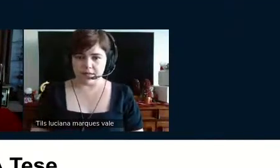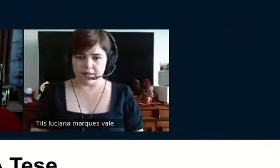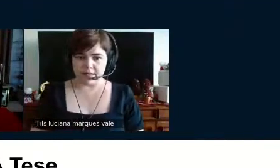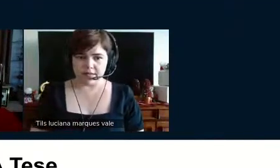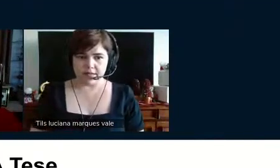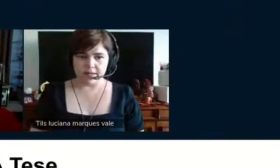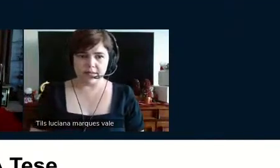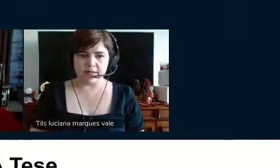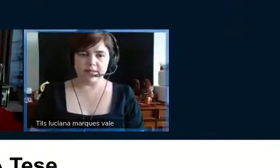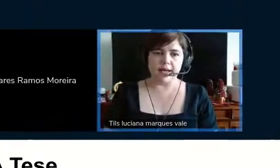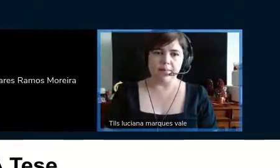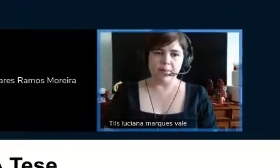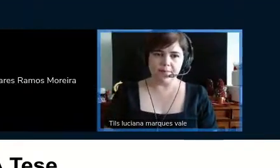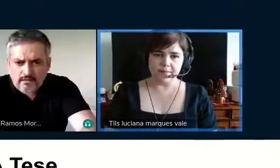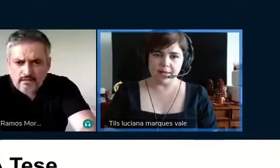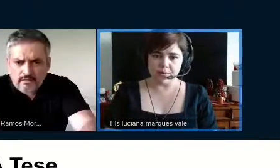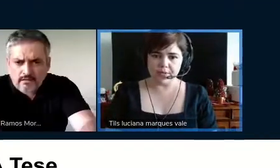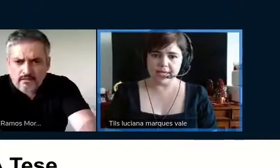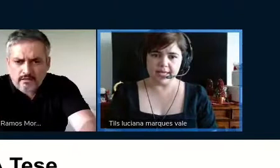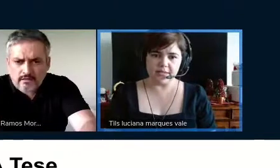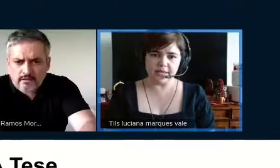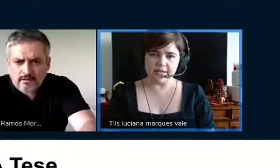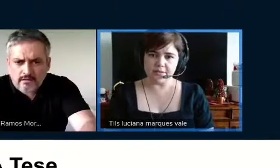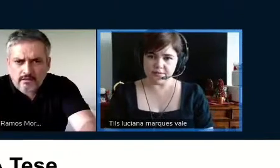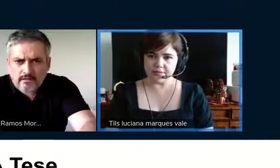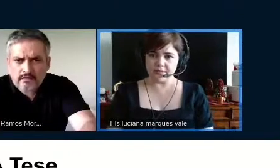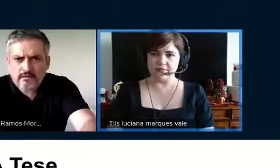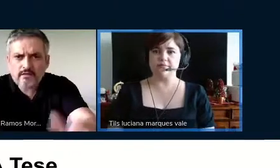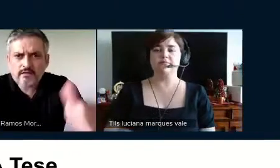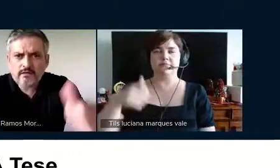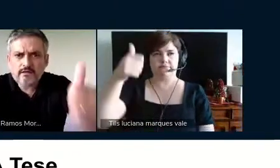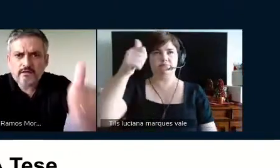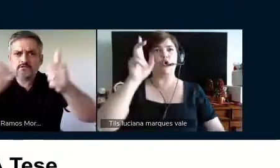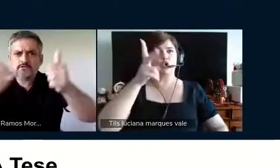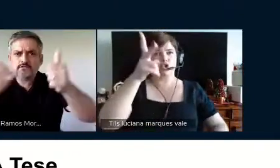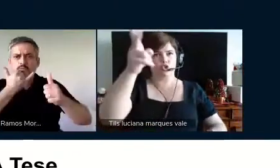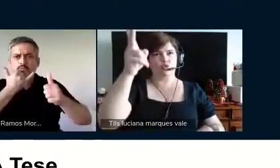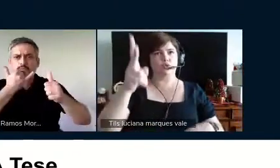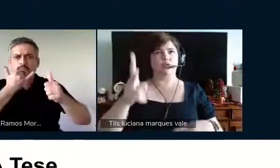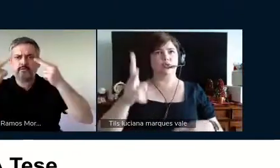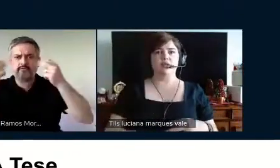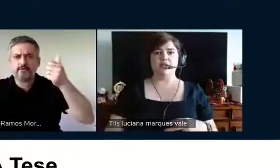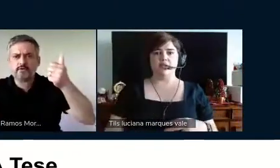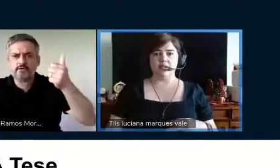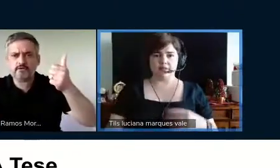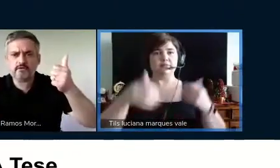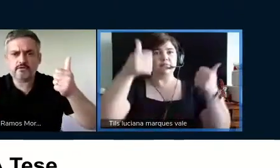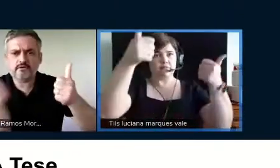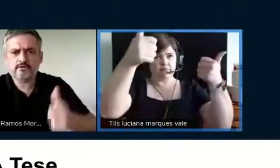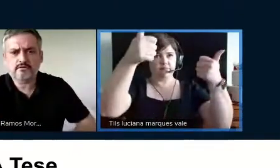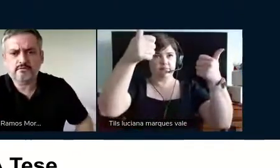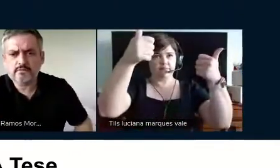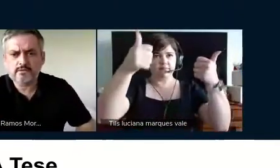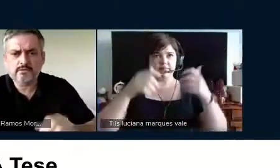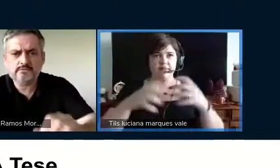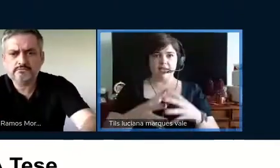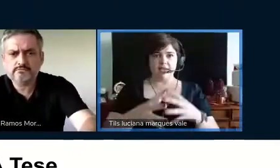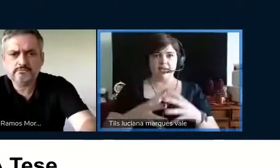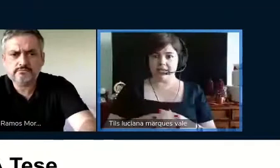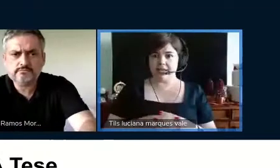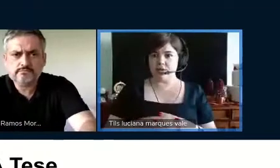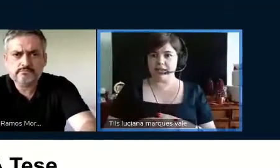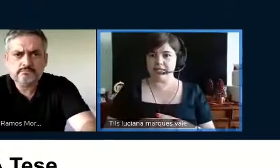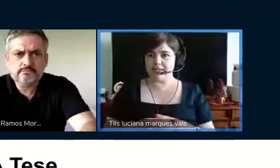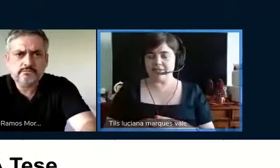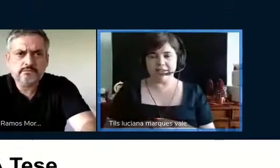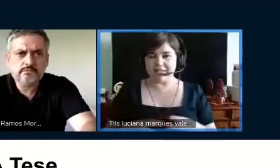ela bem rapidinho, tá bom, Tá gente? bom, tá bom. Mas agora ele Obrigada, pode Ricardo. continuar. Pede desculpa aí para ele. Estava louco aqui tentando resolver.